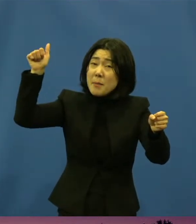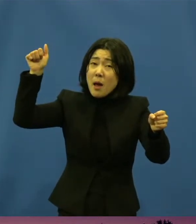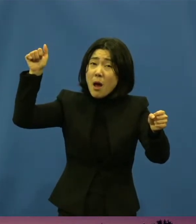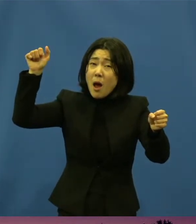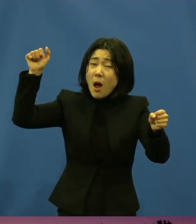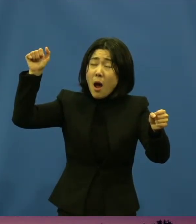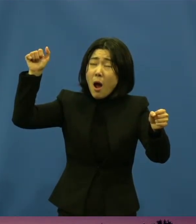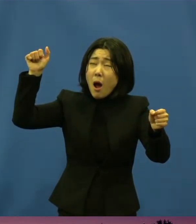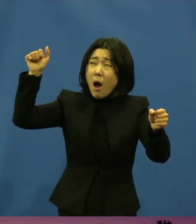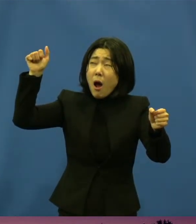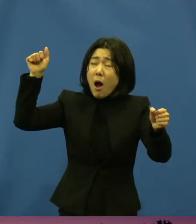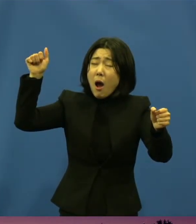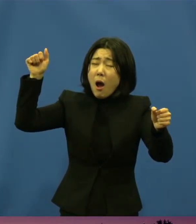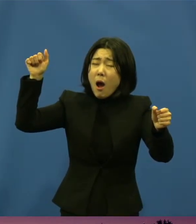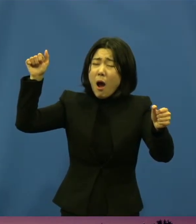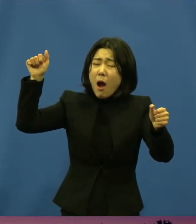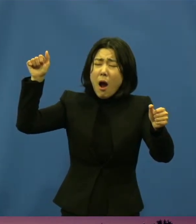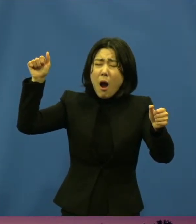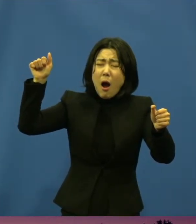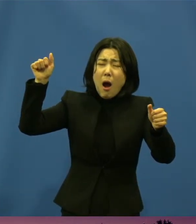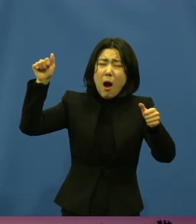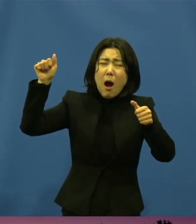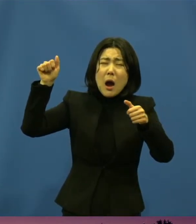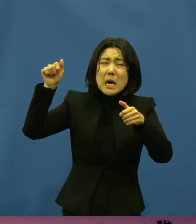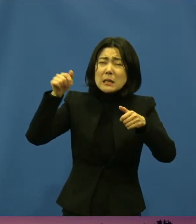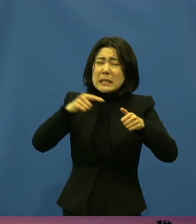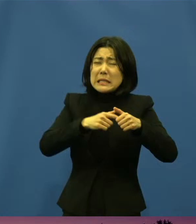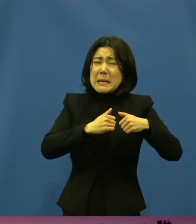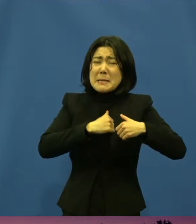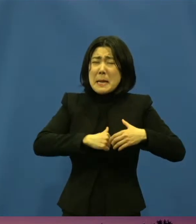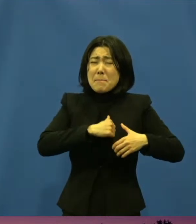세상에 한번 빠지면 좀처럼 나오기 힘들어요.